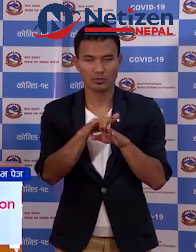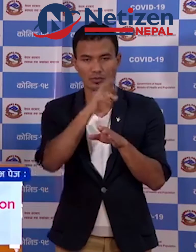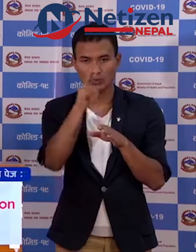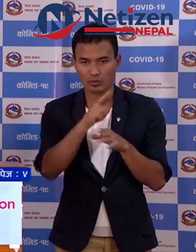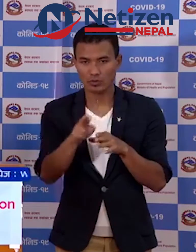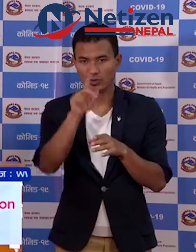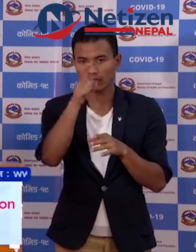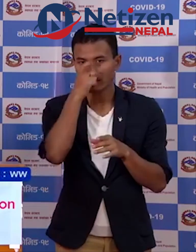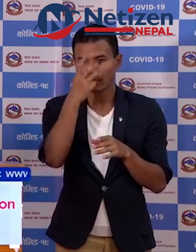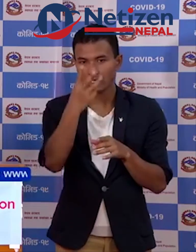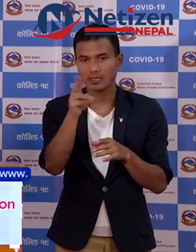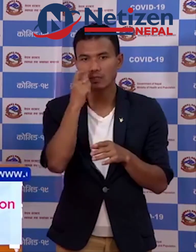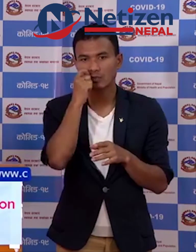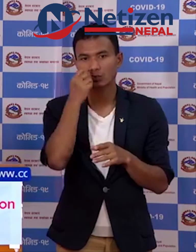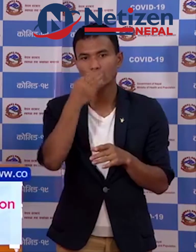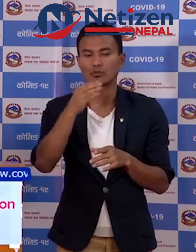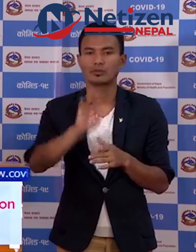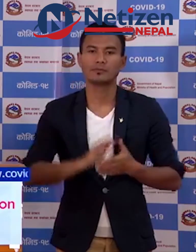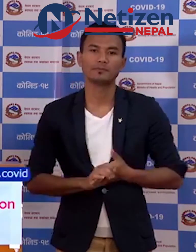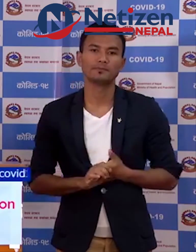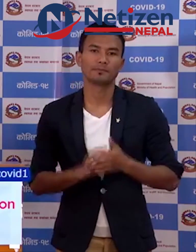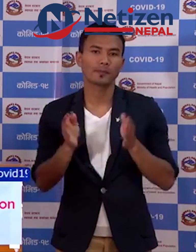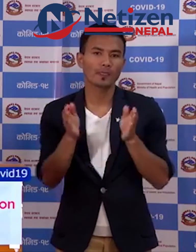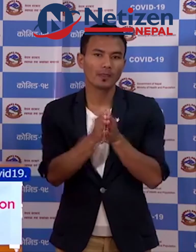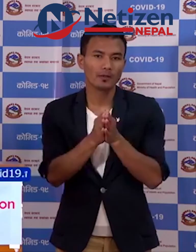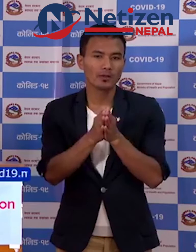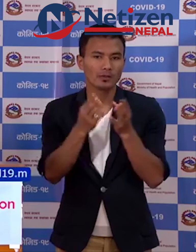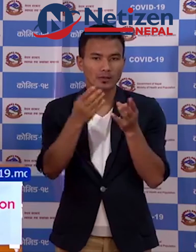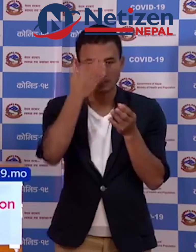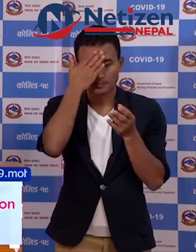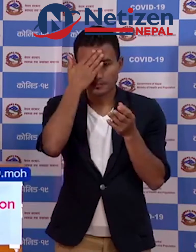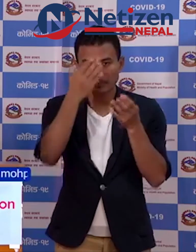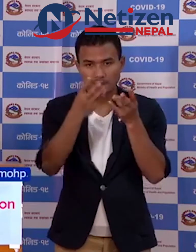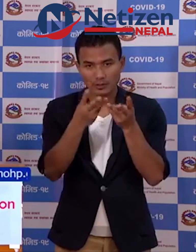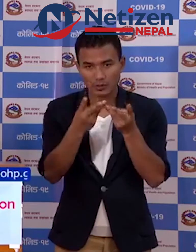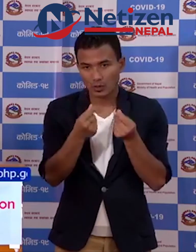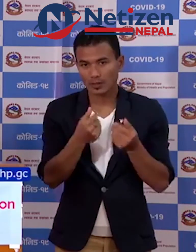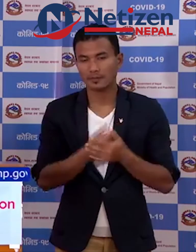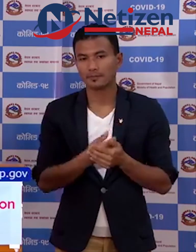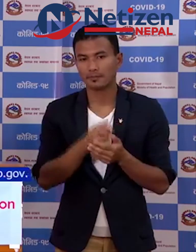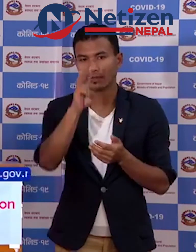र 103 जना पुरुष हुनुहुन्छ। जम्मा संक्रमितको संख्या